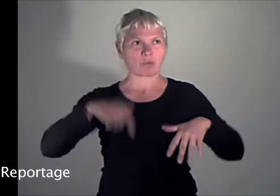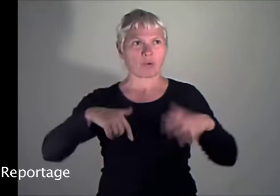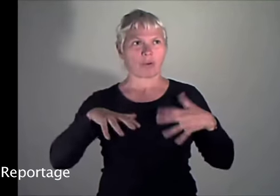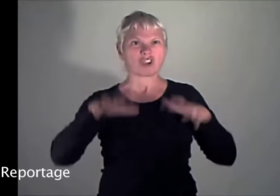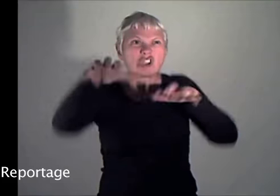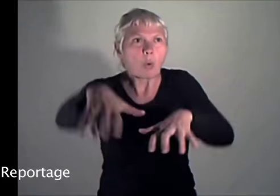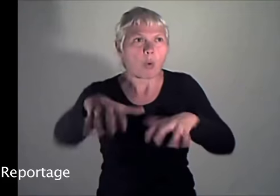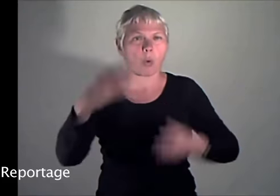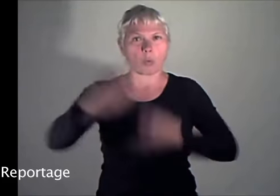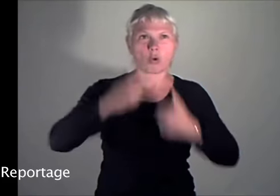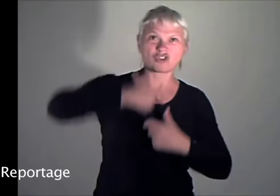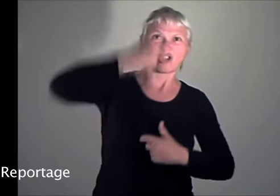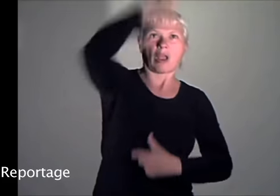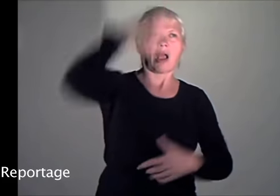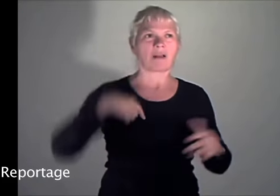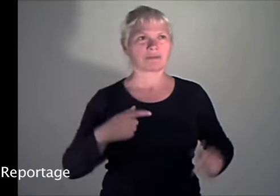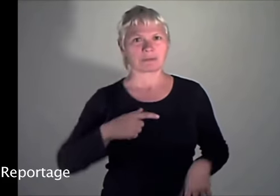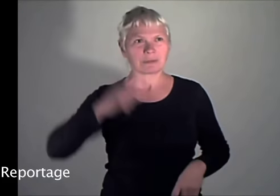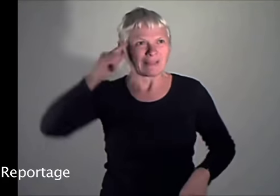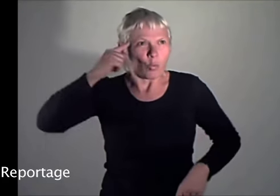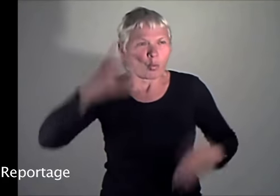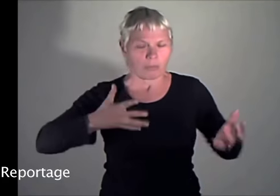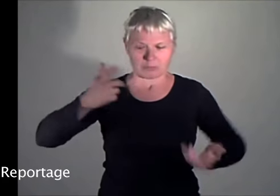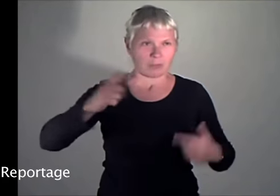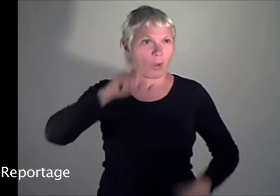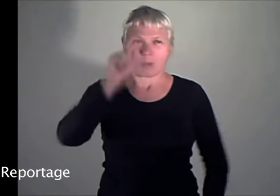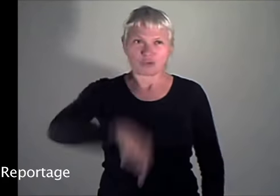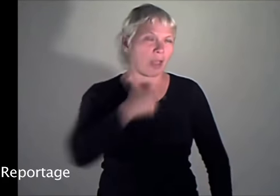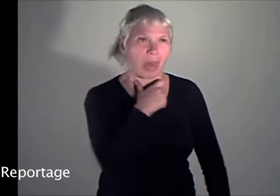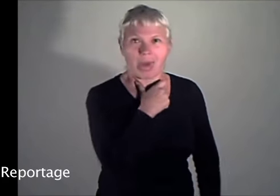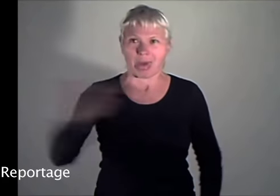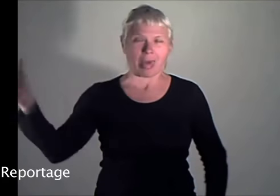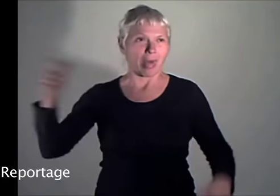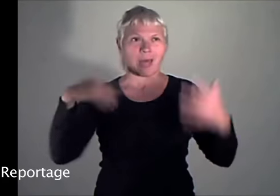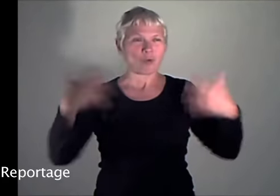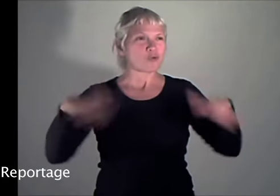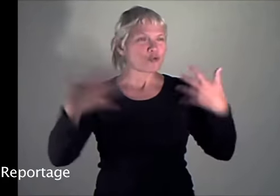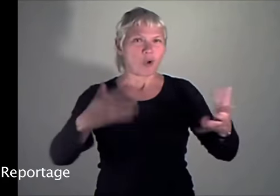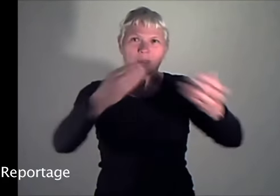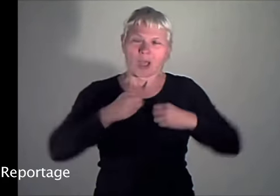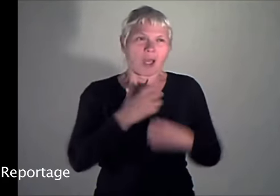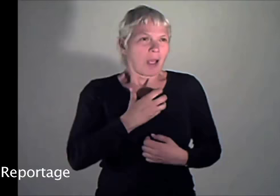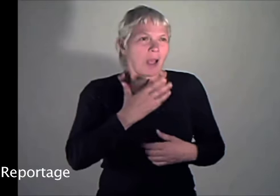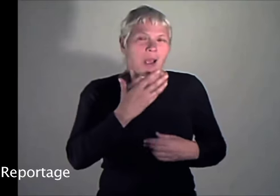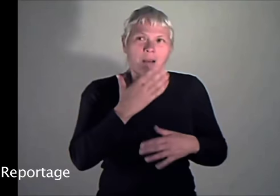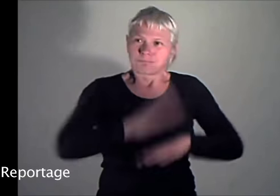girafe ou je ne sais quoi. Enfin, faire toutes sortes de trucs complètement dingues et ça te décoince, mais ouais, ça apporte beaucoup,